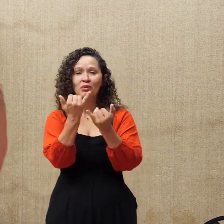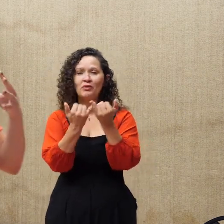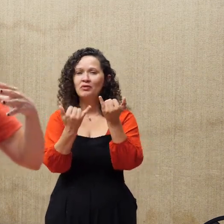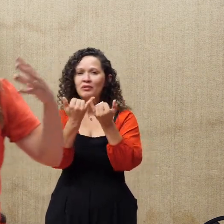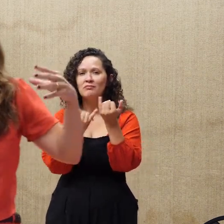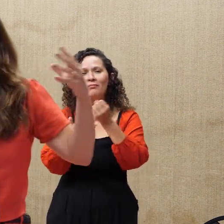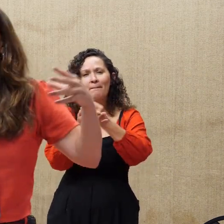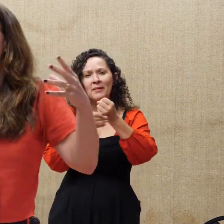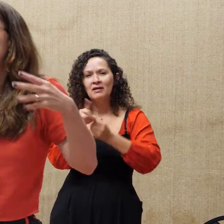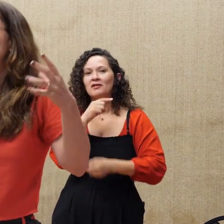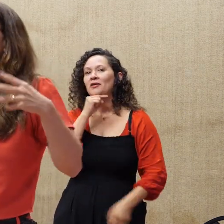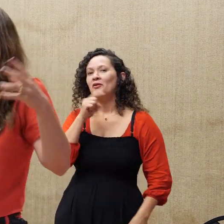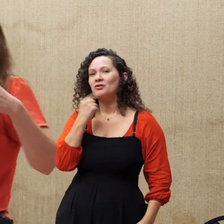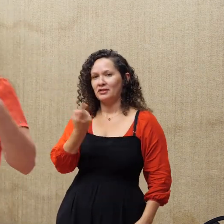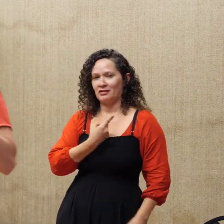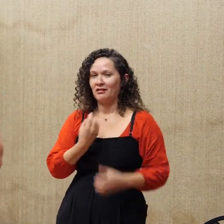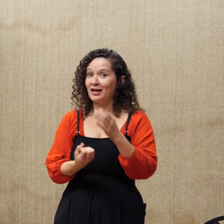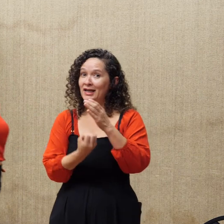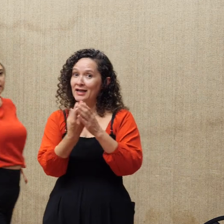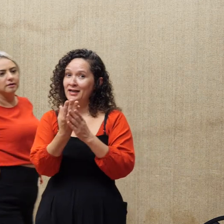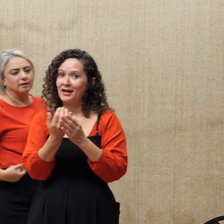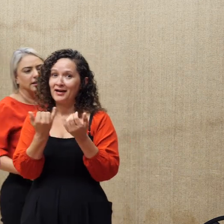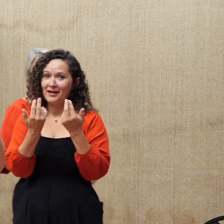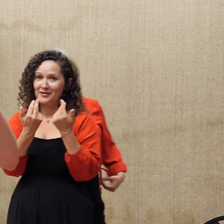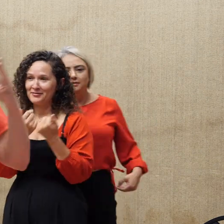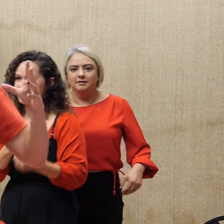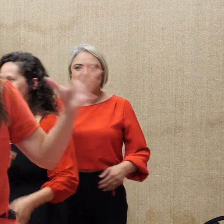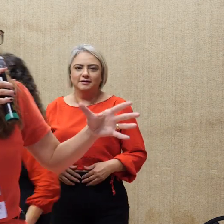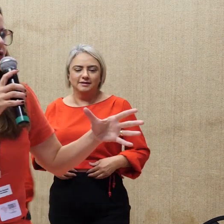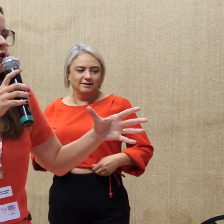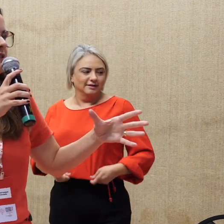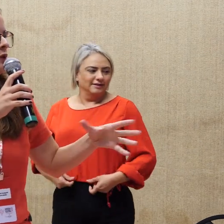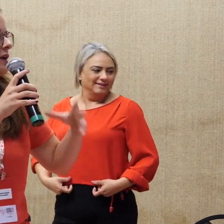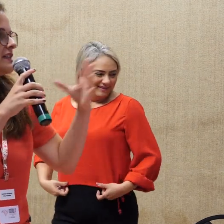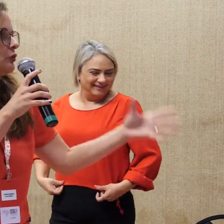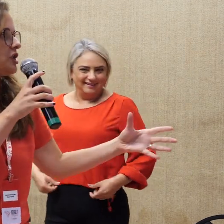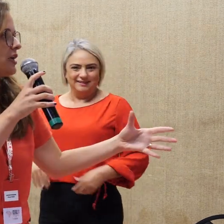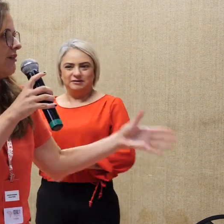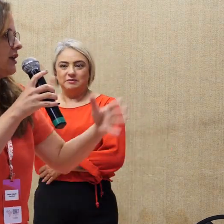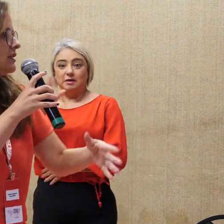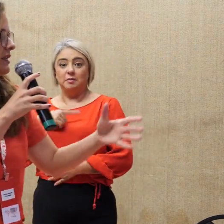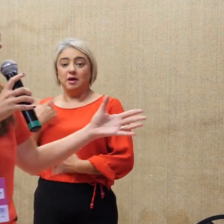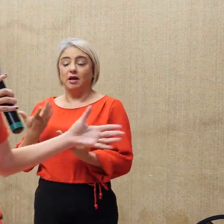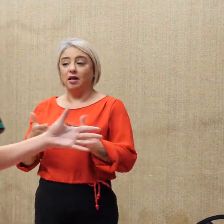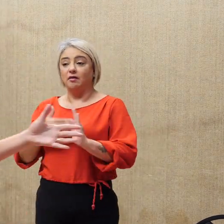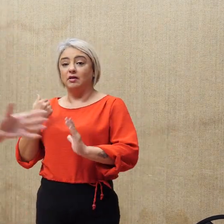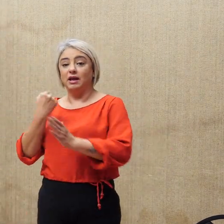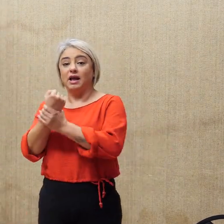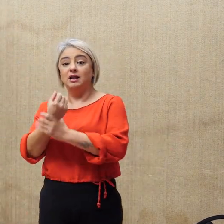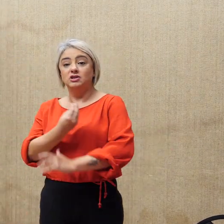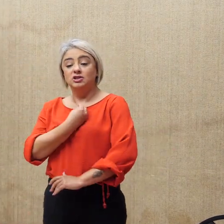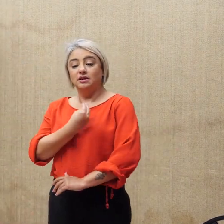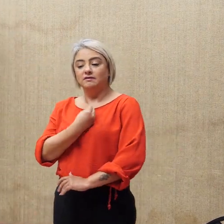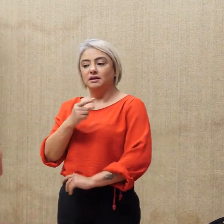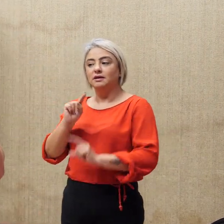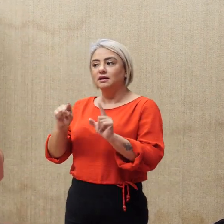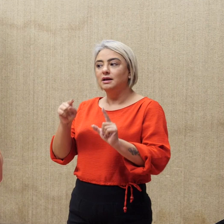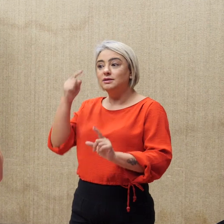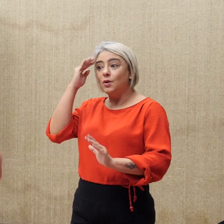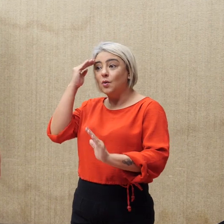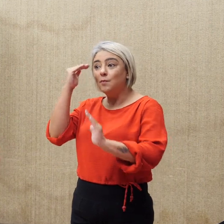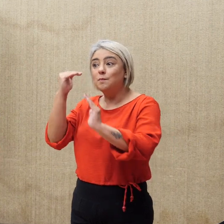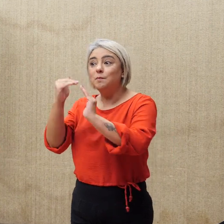fico assim, a gente não conseguiu criar consenso mínimo no Brasil de que o papel de força de segurança não é tirar a vida, e sim garantir vida. Isso é um